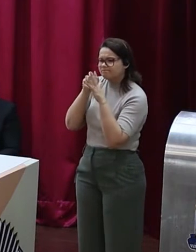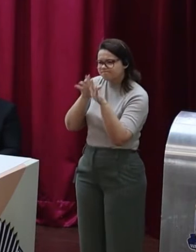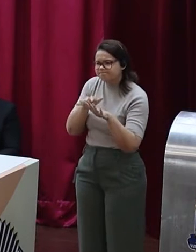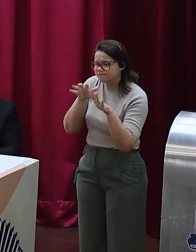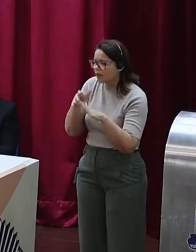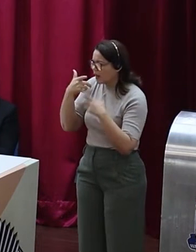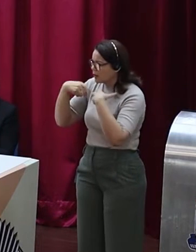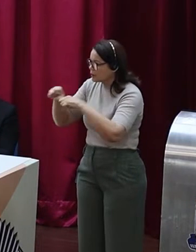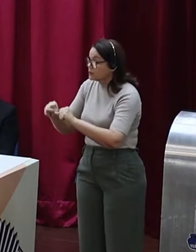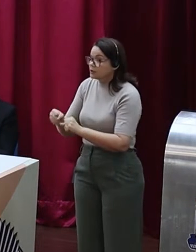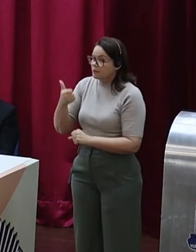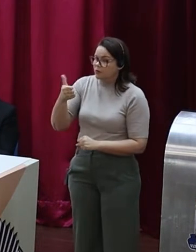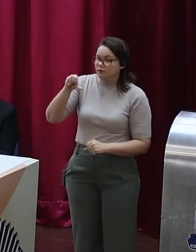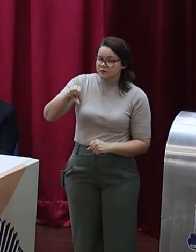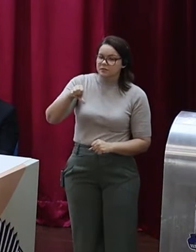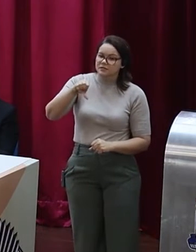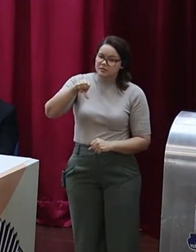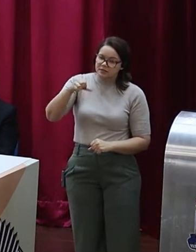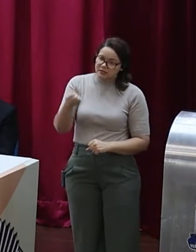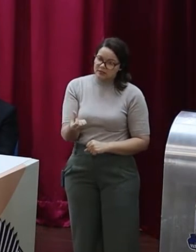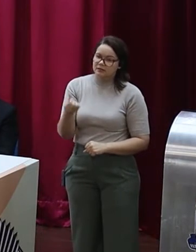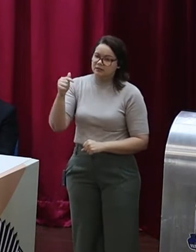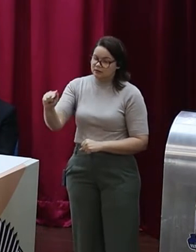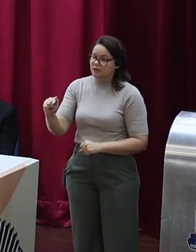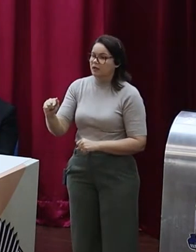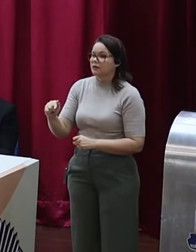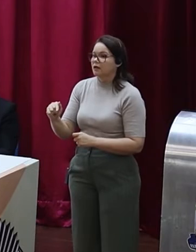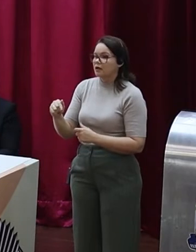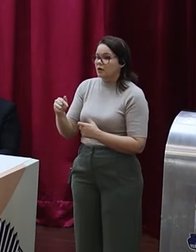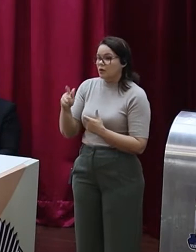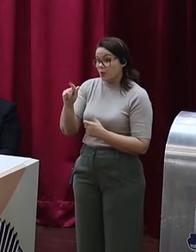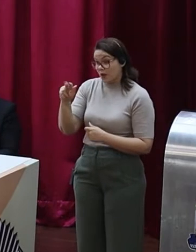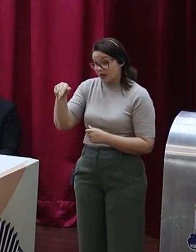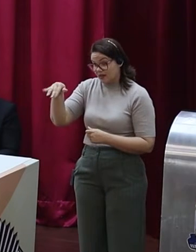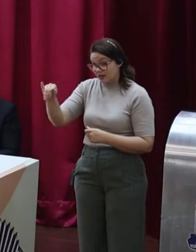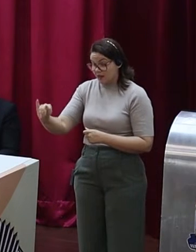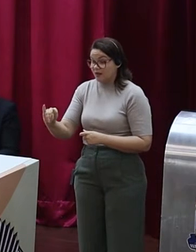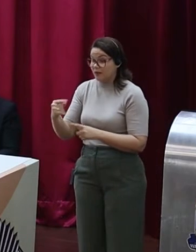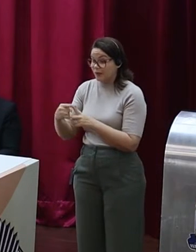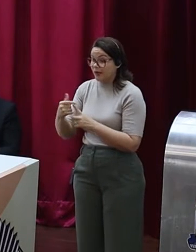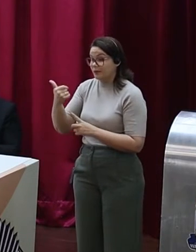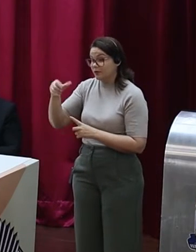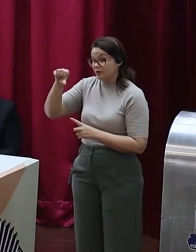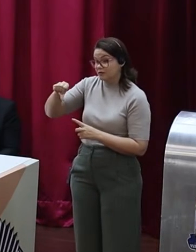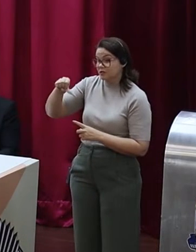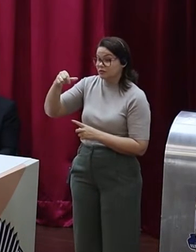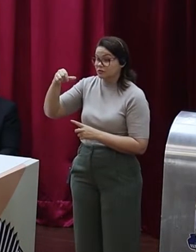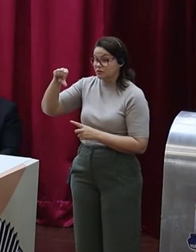1967, guaraní como lengua nacional, Constitución Nacional. 1992, guaraní lengua oficial junto al